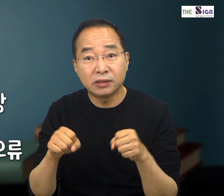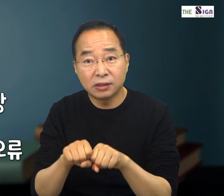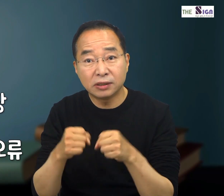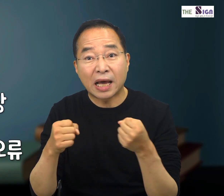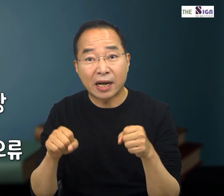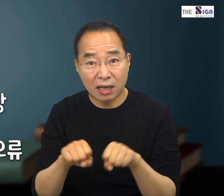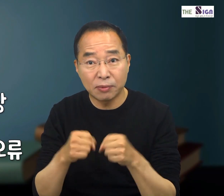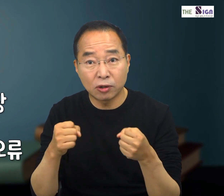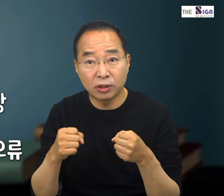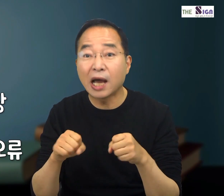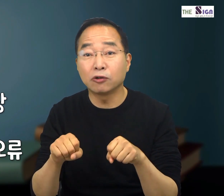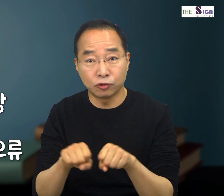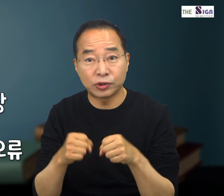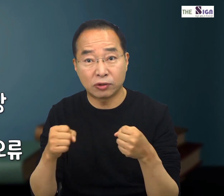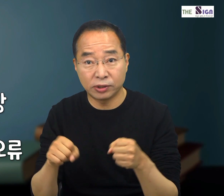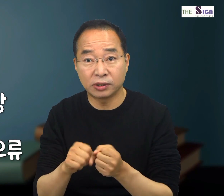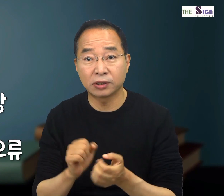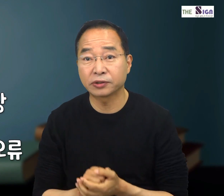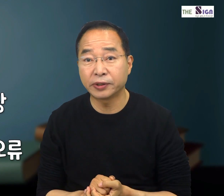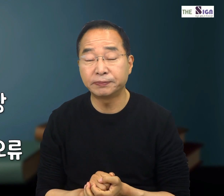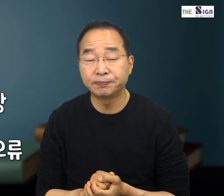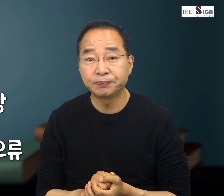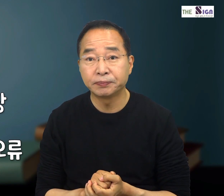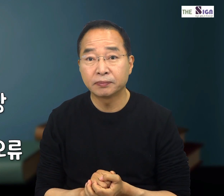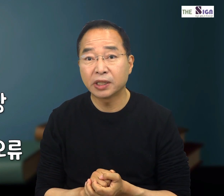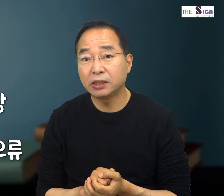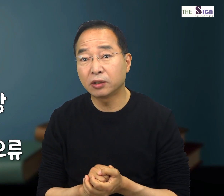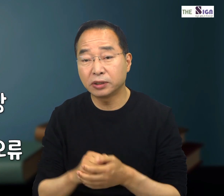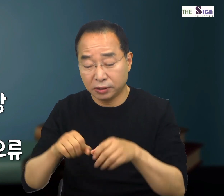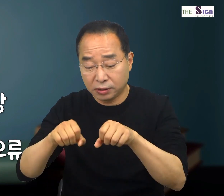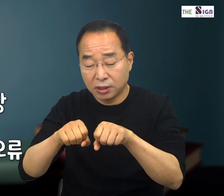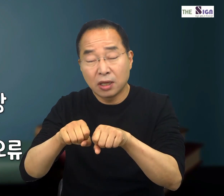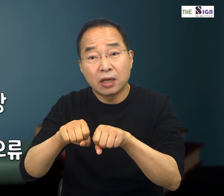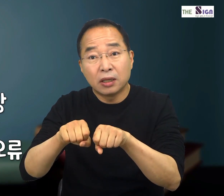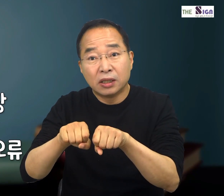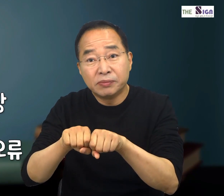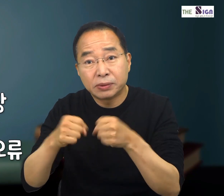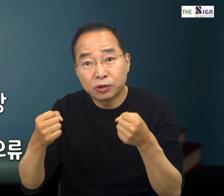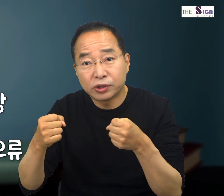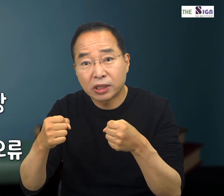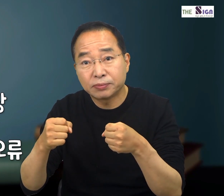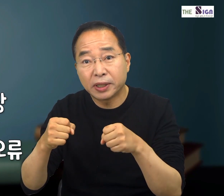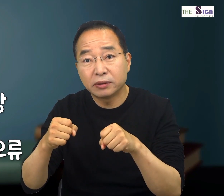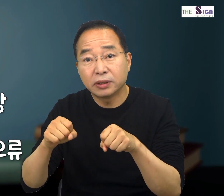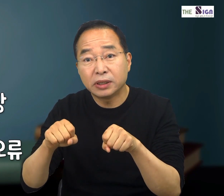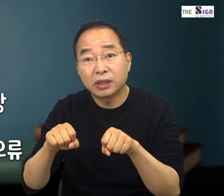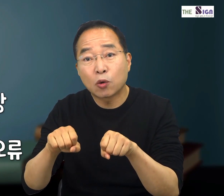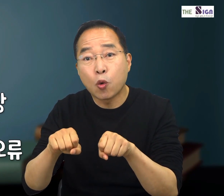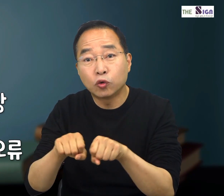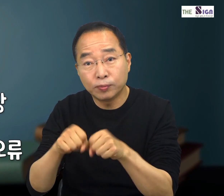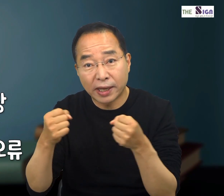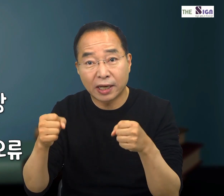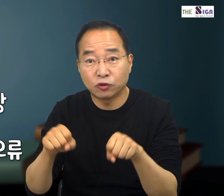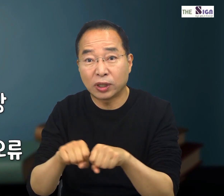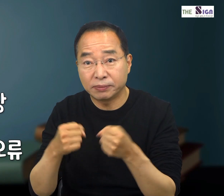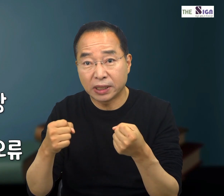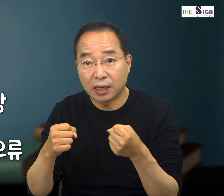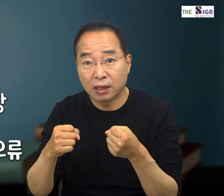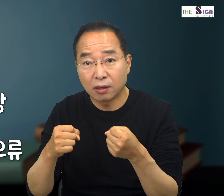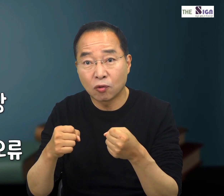대만이라는 나라명을 한국 수화로 이렇게 썼어요. 근데 이거는 음식물을 사주면 이게 고구마라는 수화입니다.